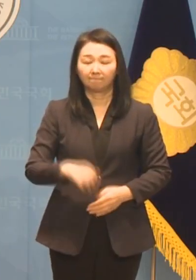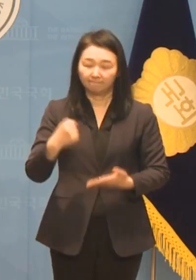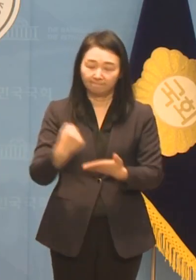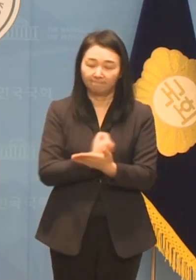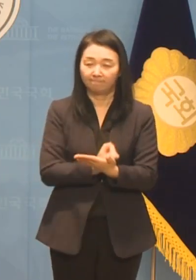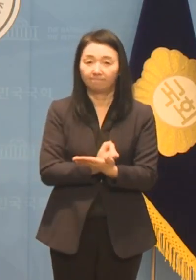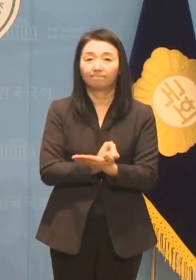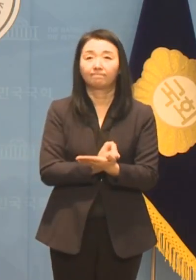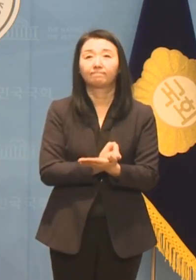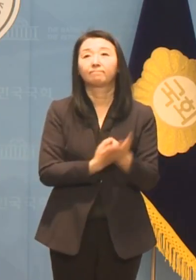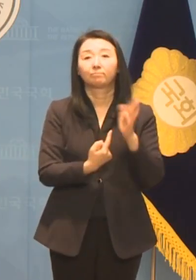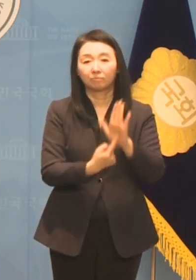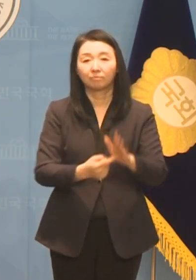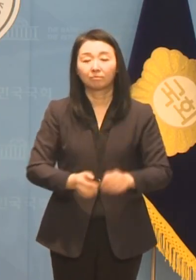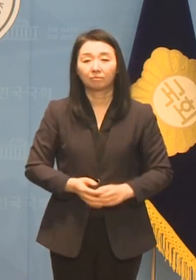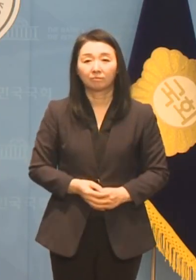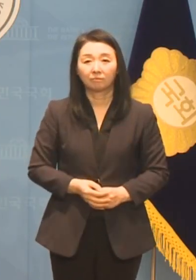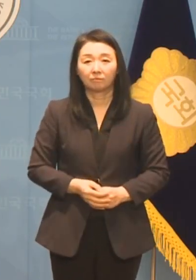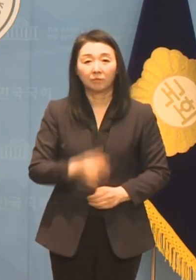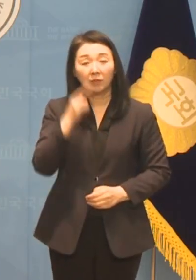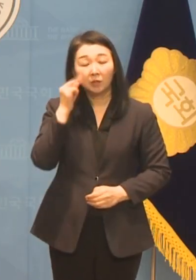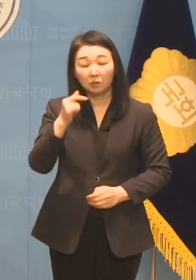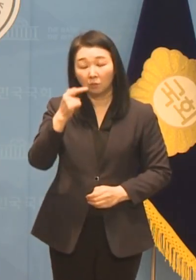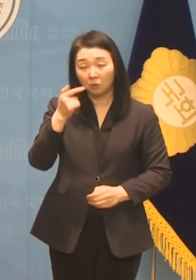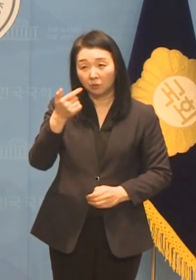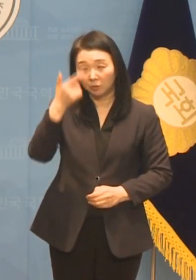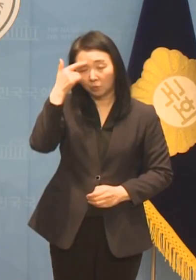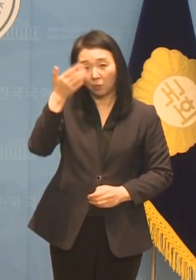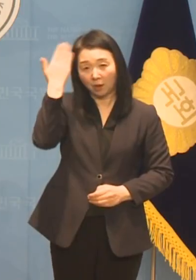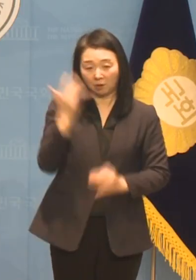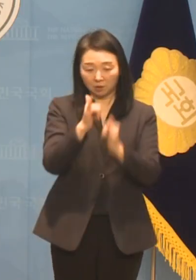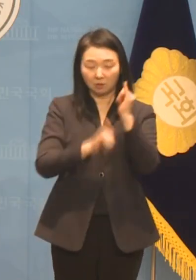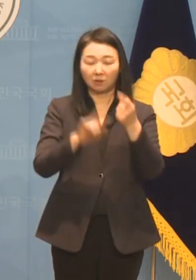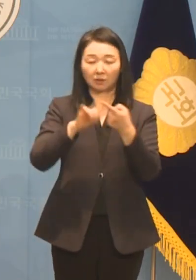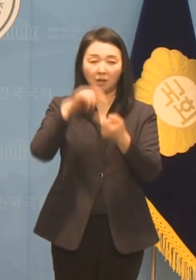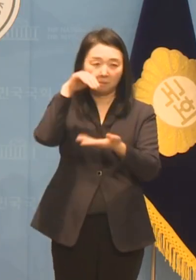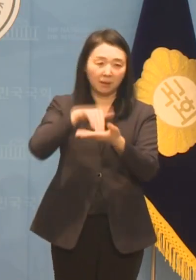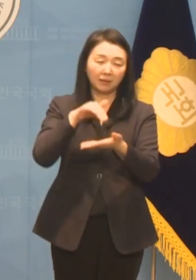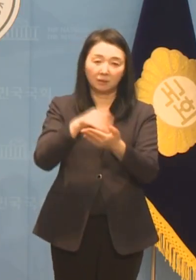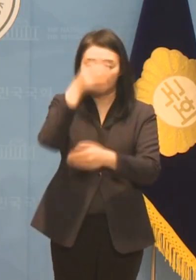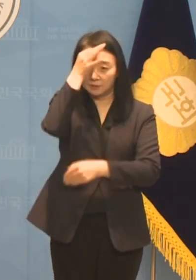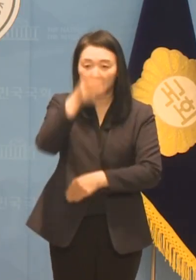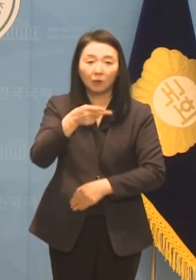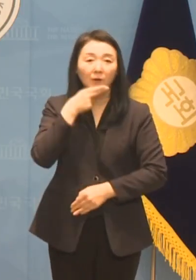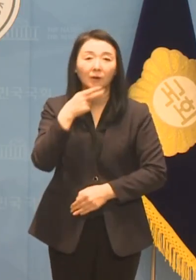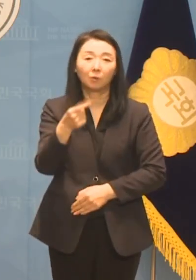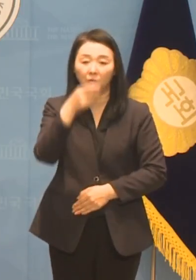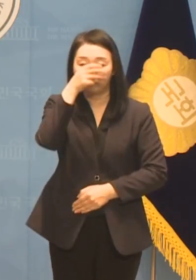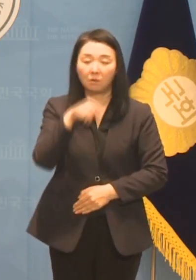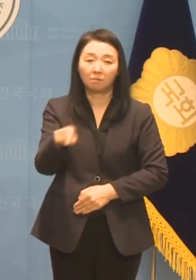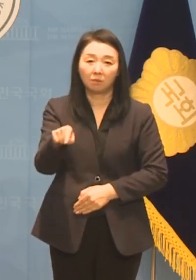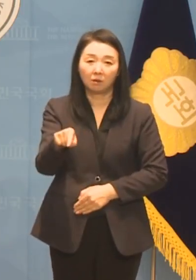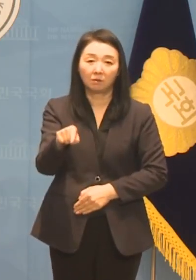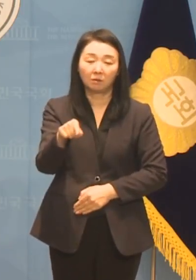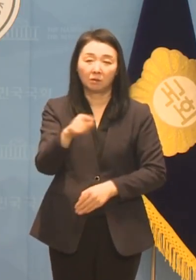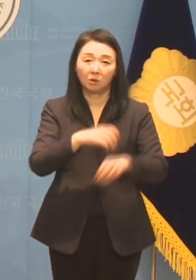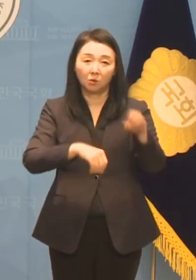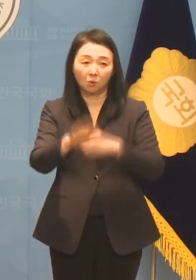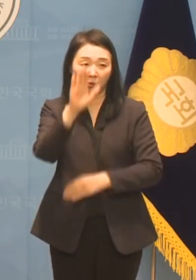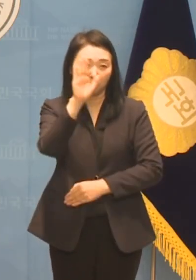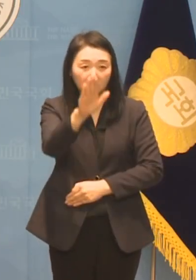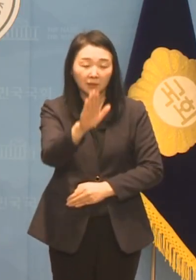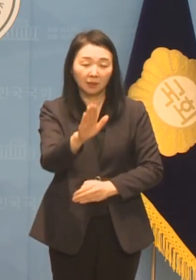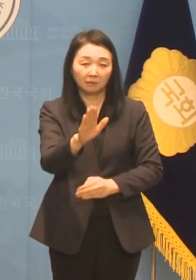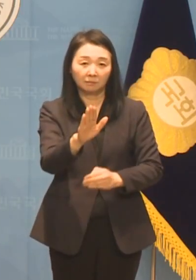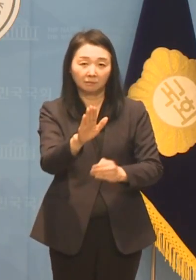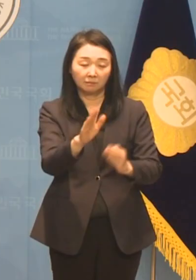규탄합니다. 일본은 과거사에 대한 진정한 반성과 사과는커녕 오히려 미래 세대에 왜곡된